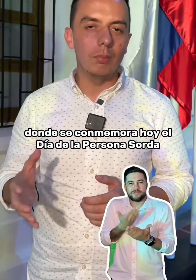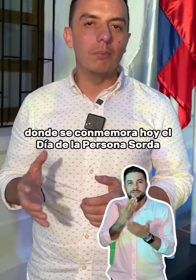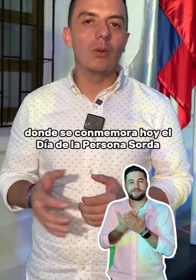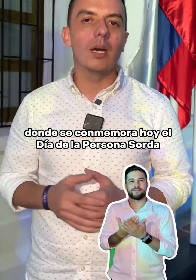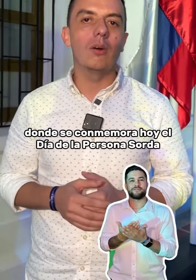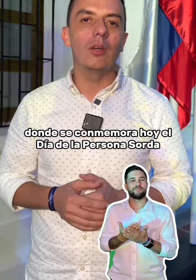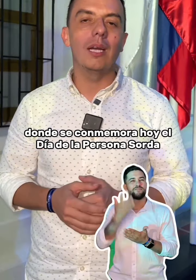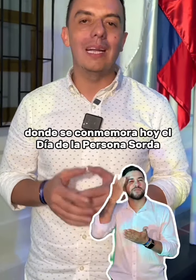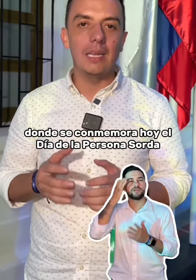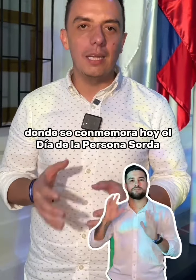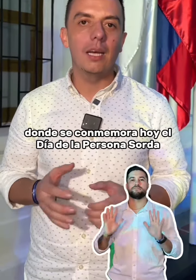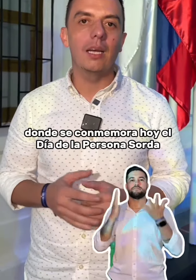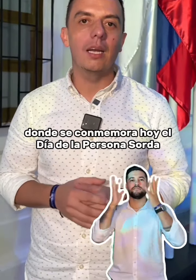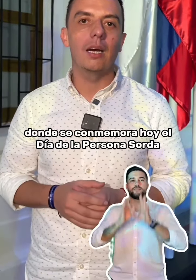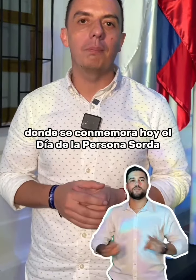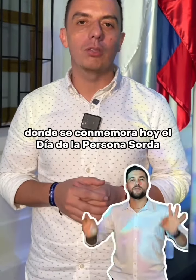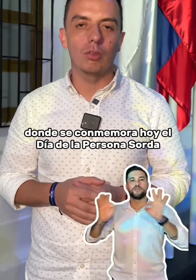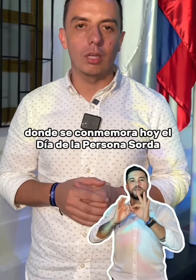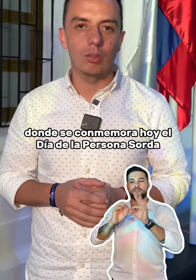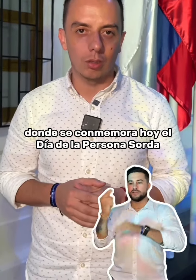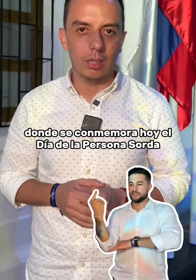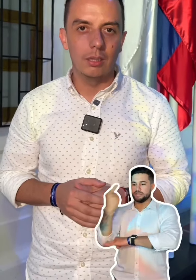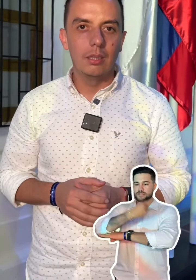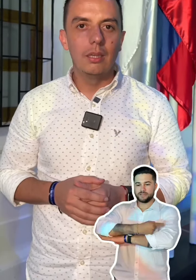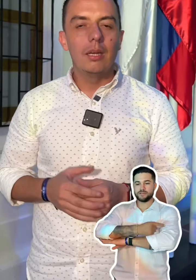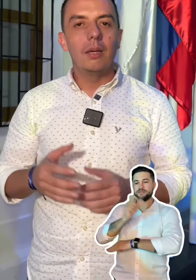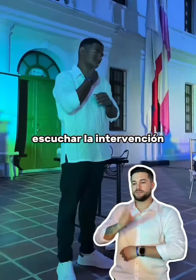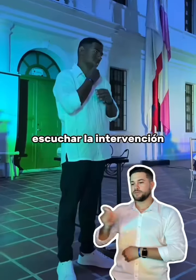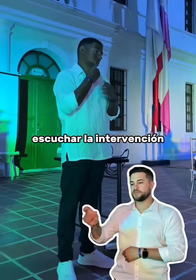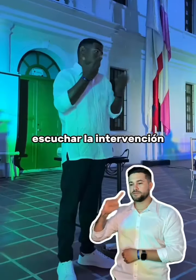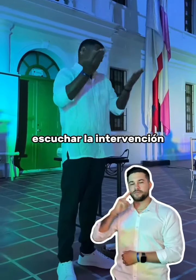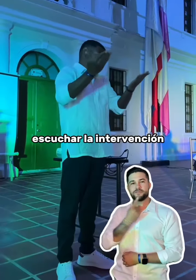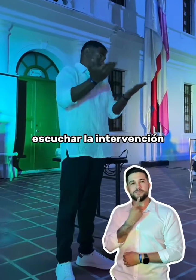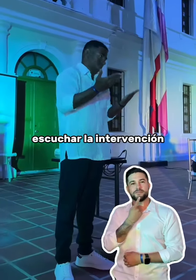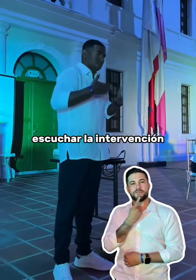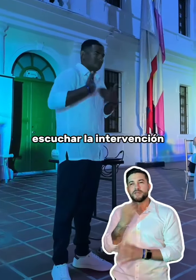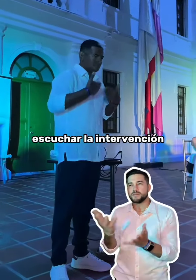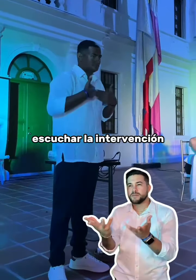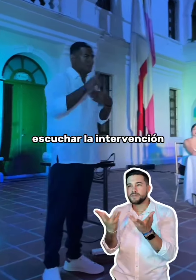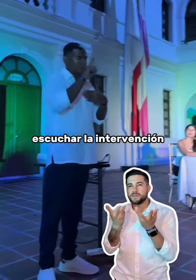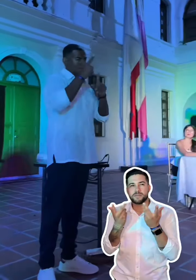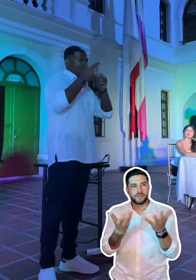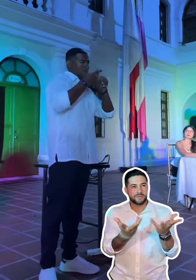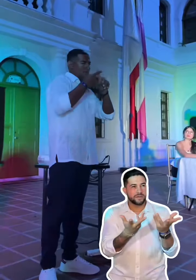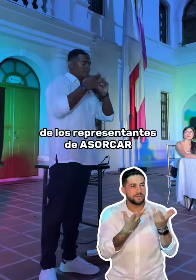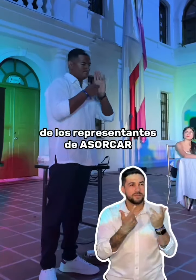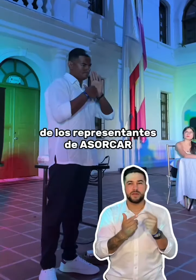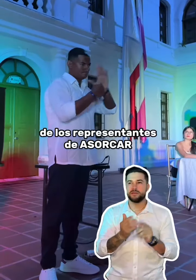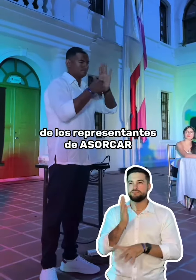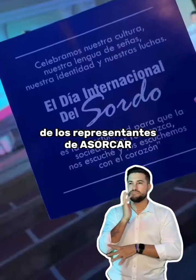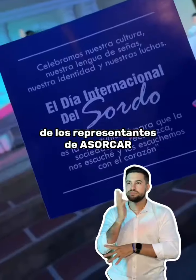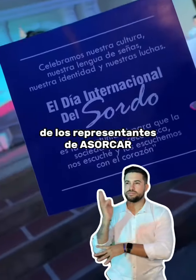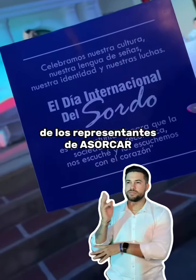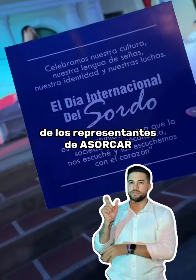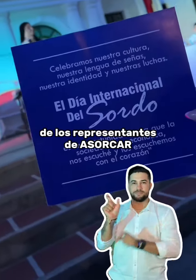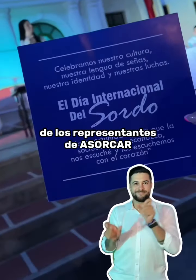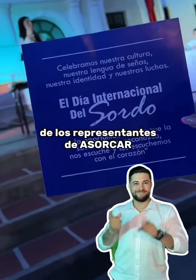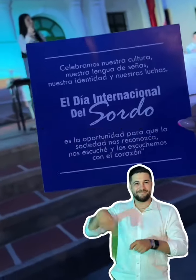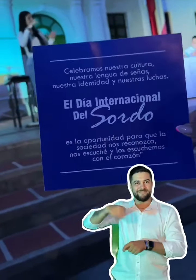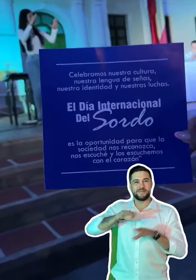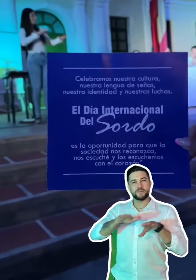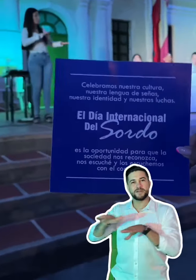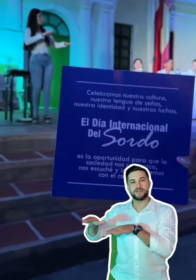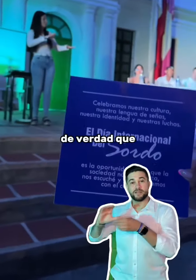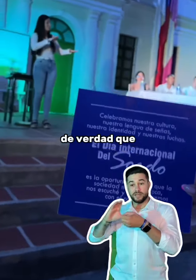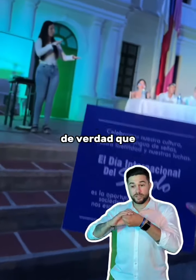se conmemora hoy el Día de la Persona Sorda. Escuchar la intervención de los representantes de